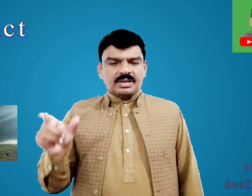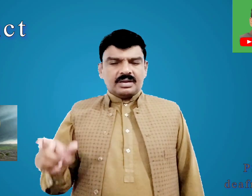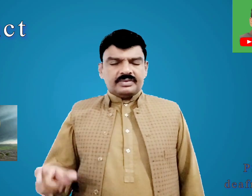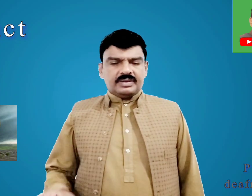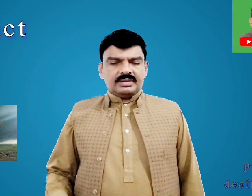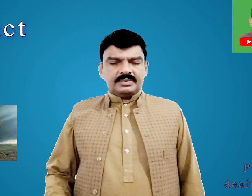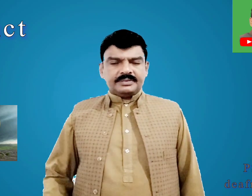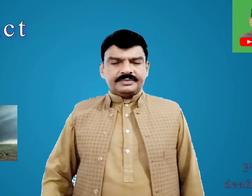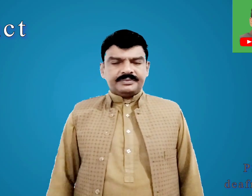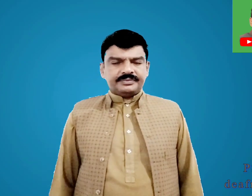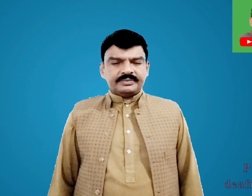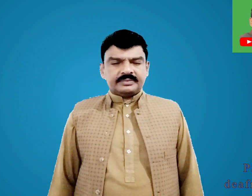मरने वाला